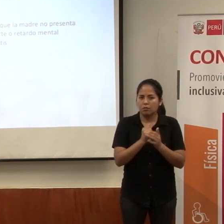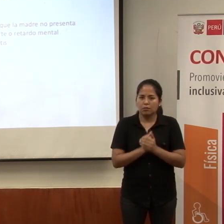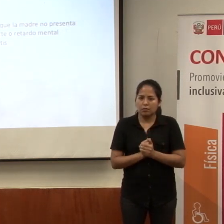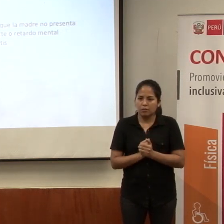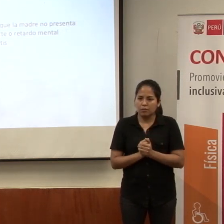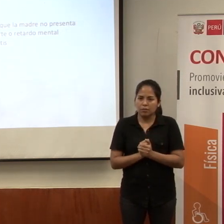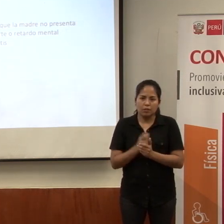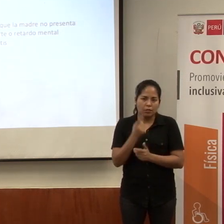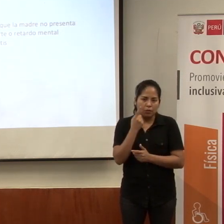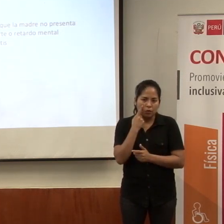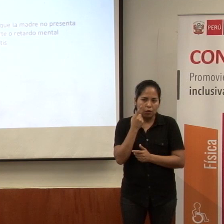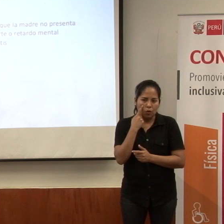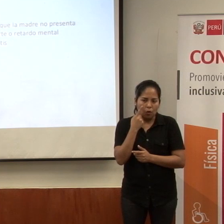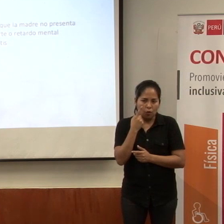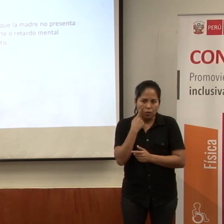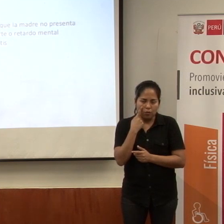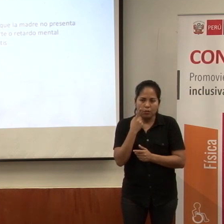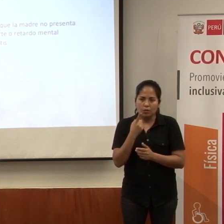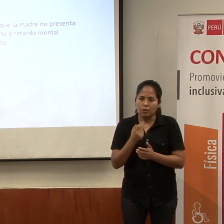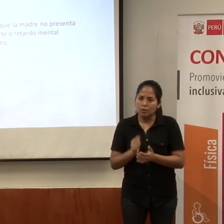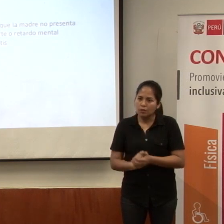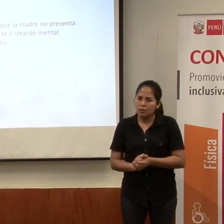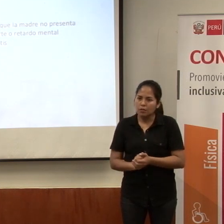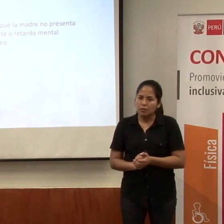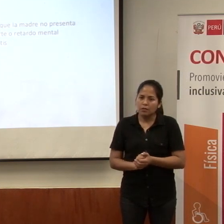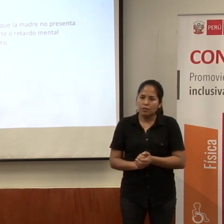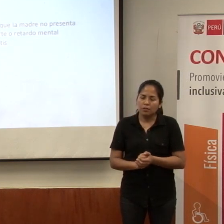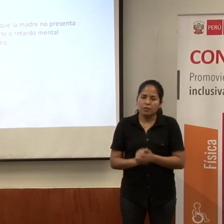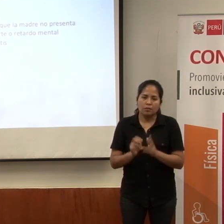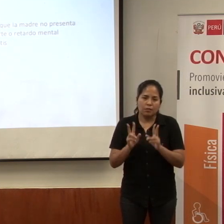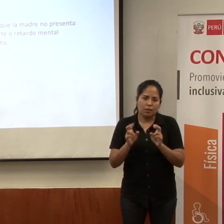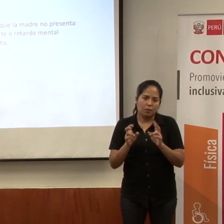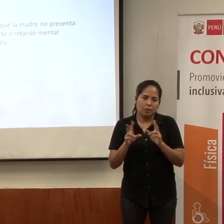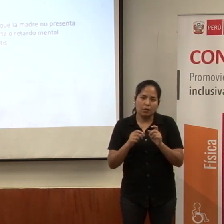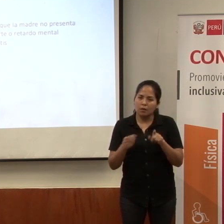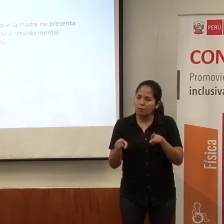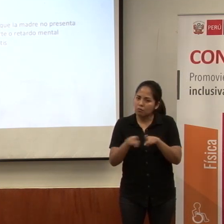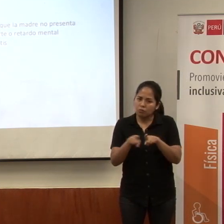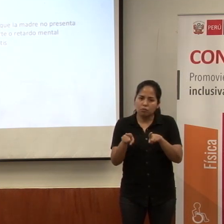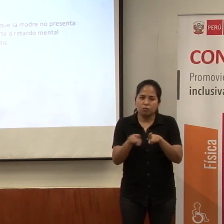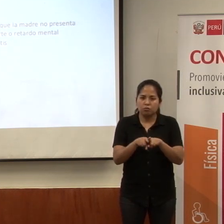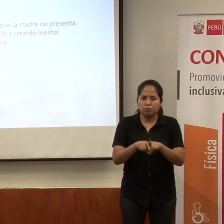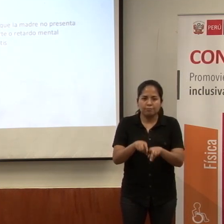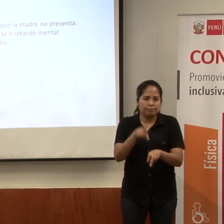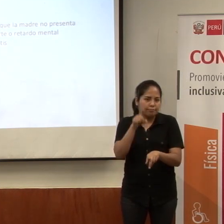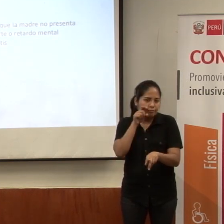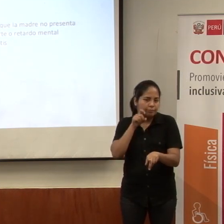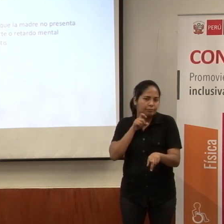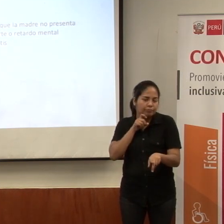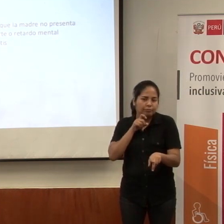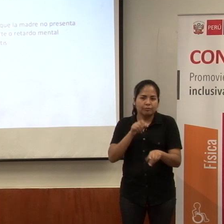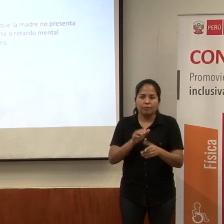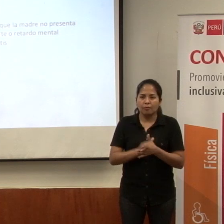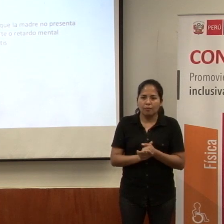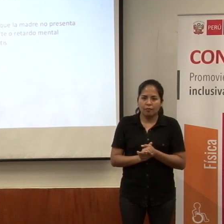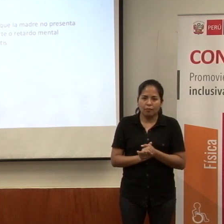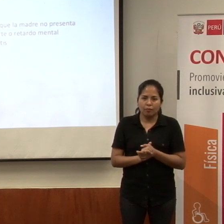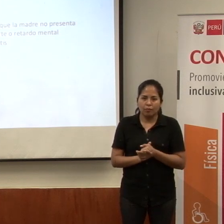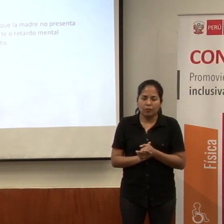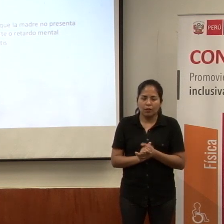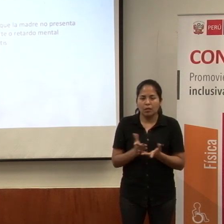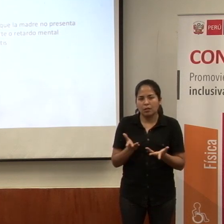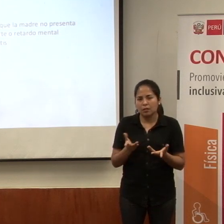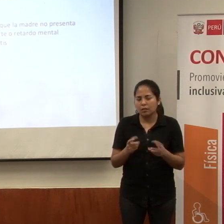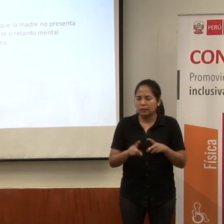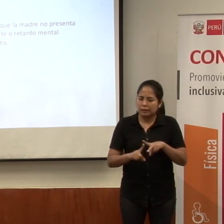tenemos. Tiene mucho con transmisión sexual también y trae problemas de